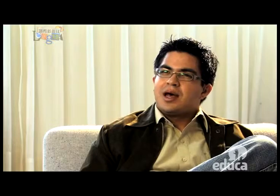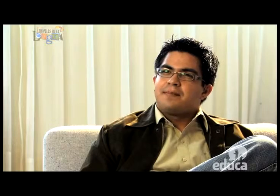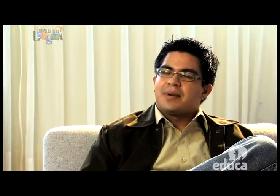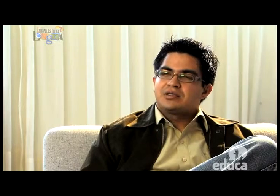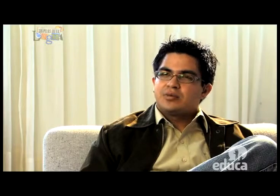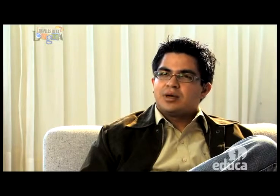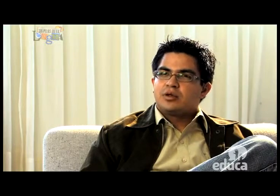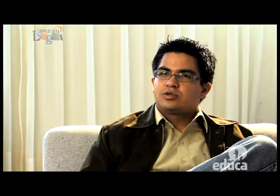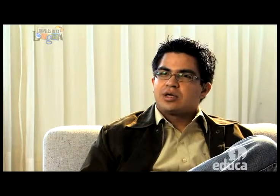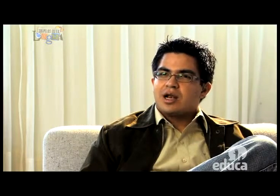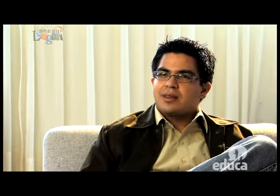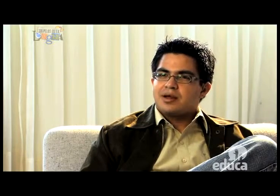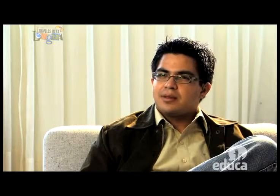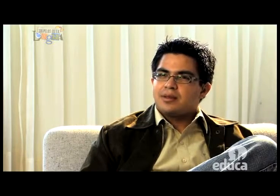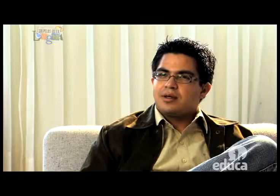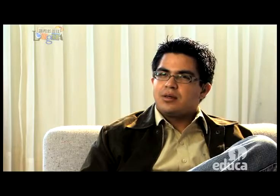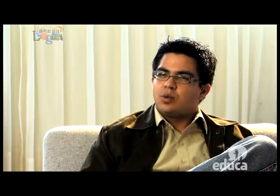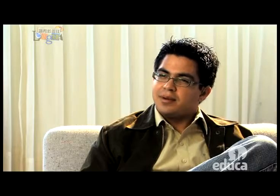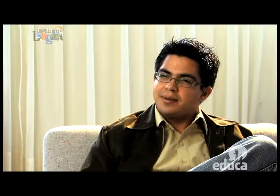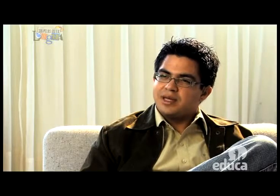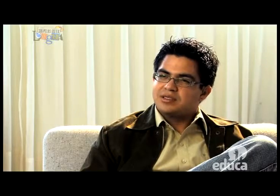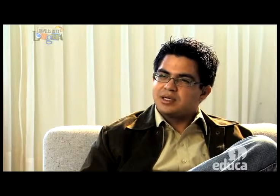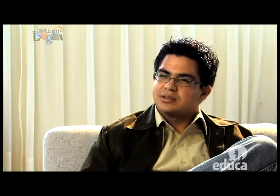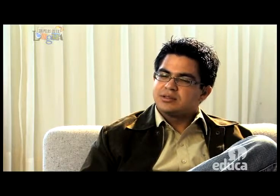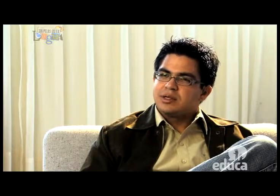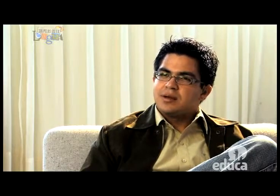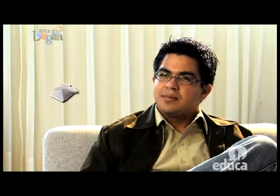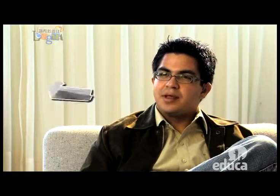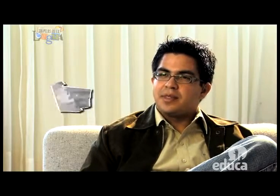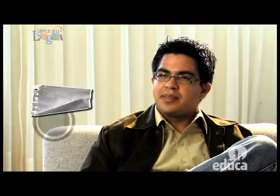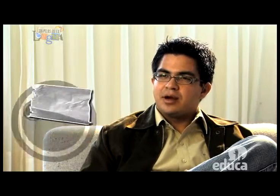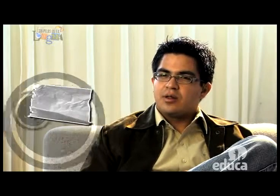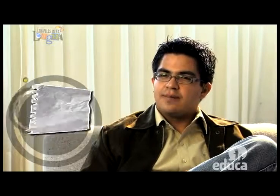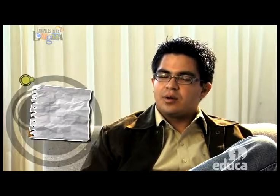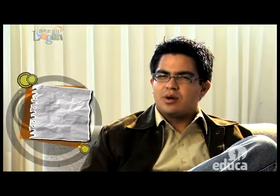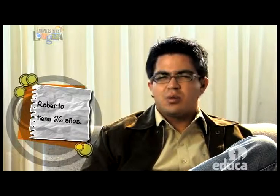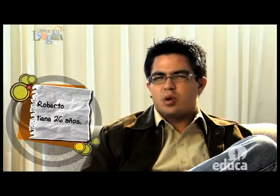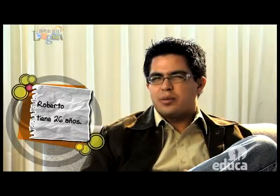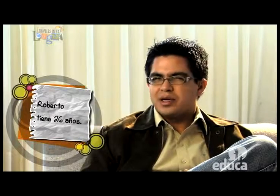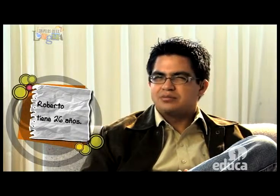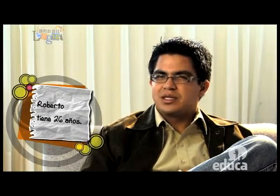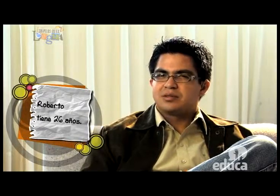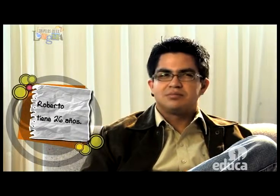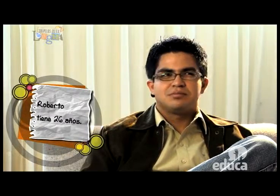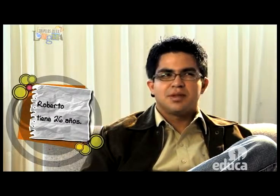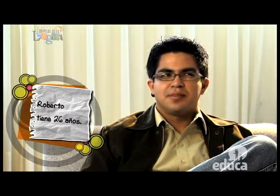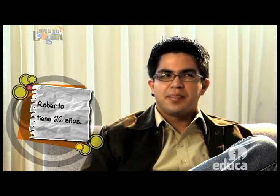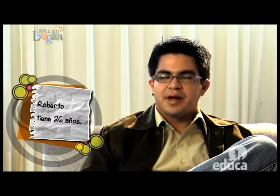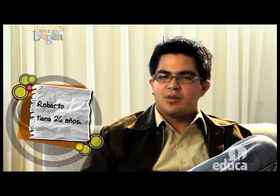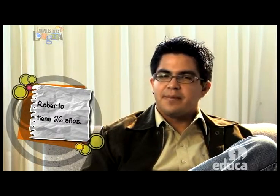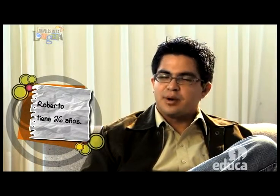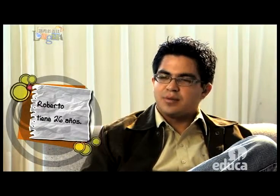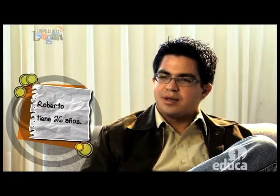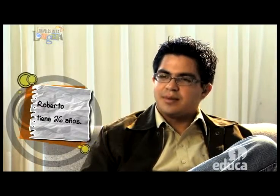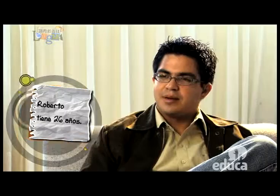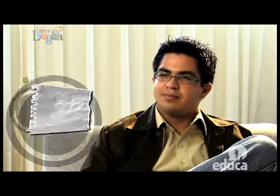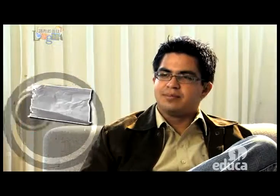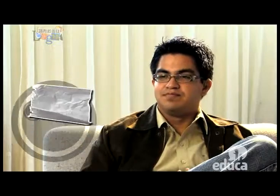Más o menos a la edad de 9 meses me detectaron 10 meses me detectaron el problema mis